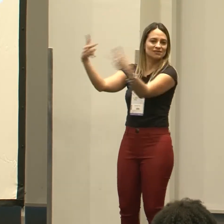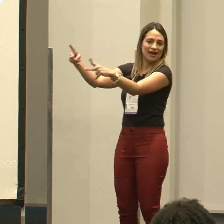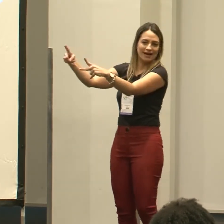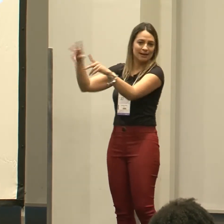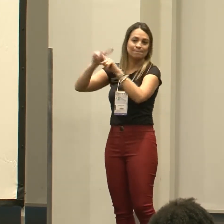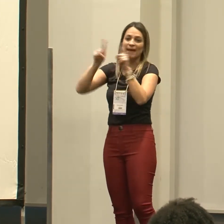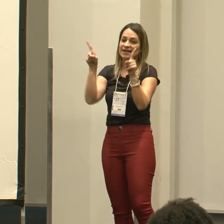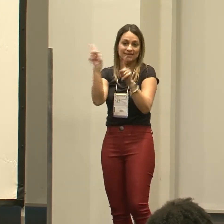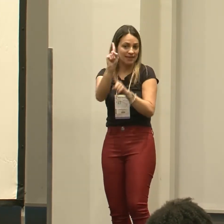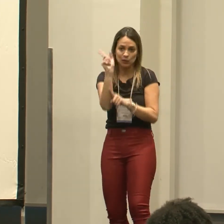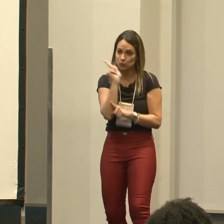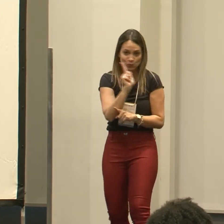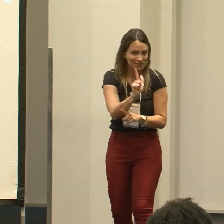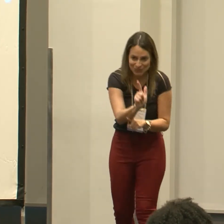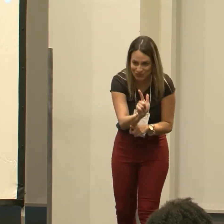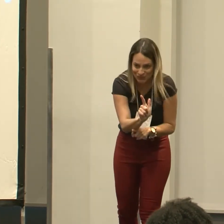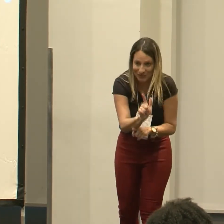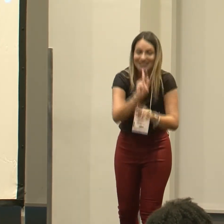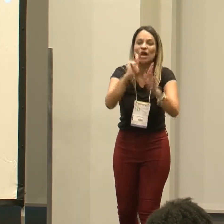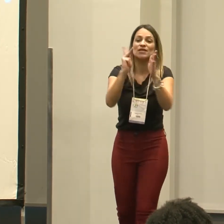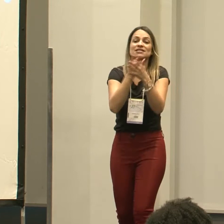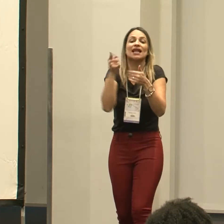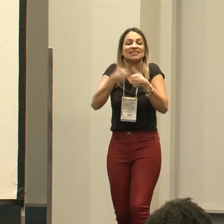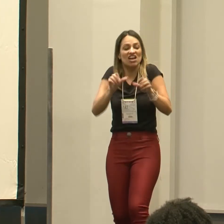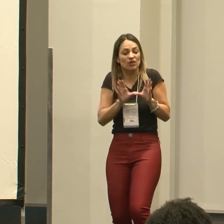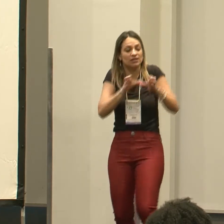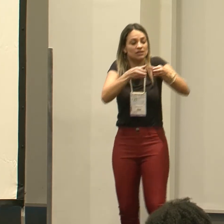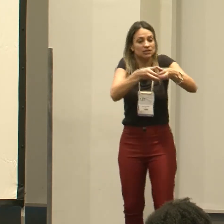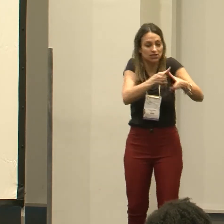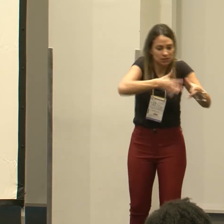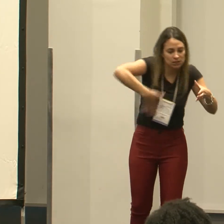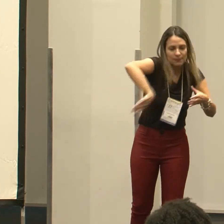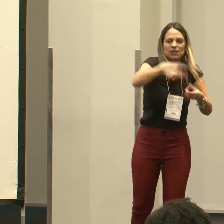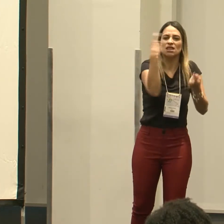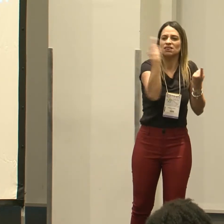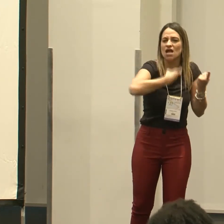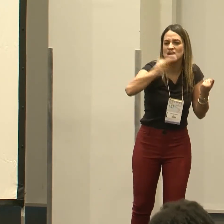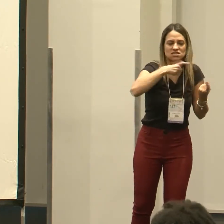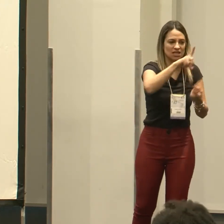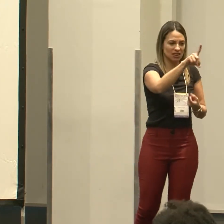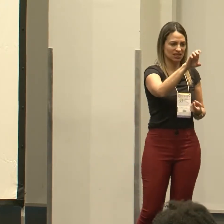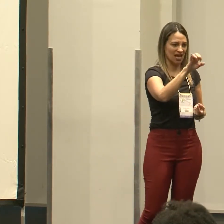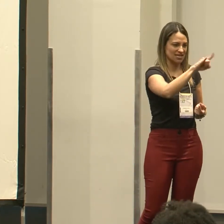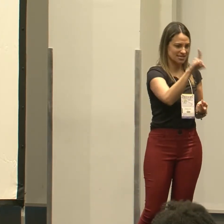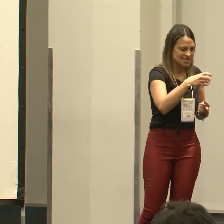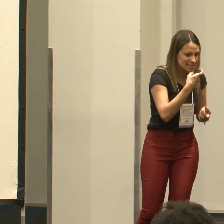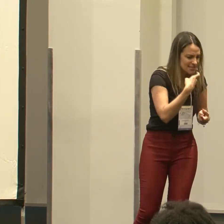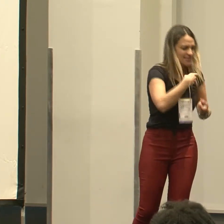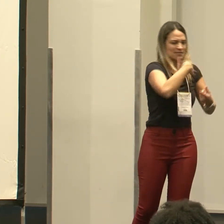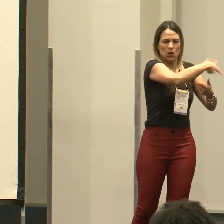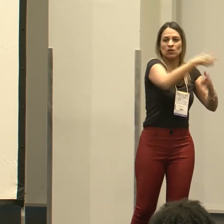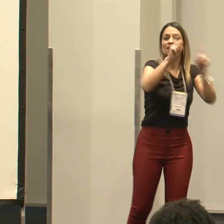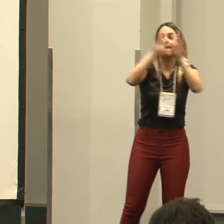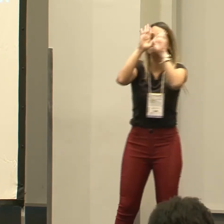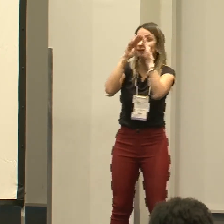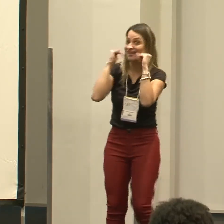né? Era o sonho dela, mas infelizmente ela não conquistou, porque ela estava dentro de uma equipe com Deise